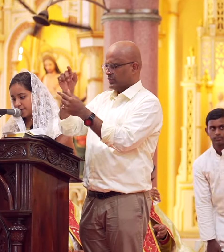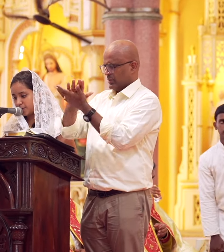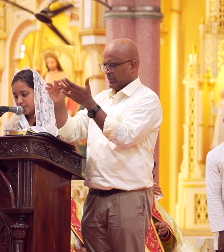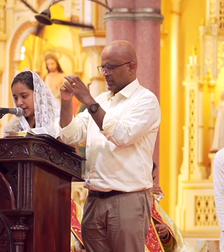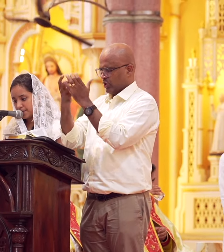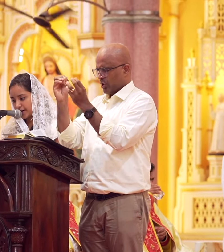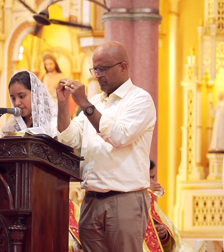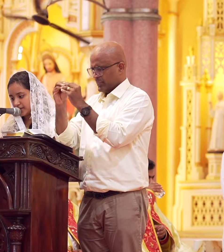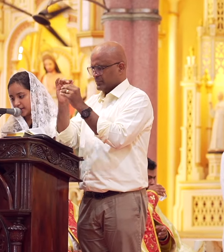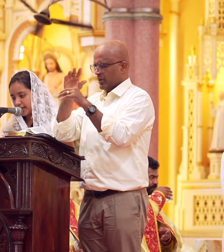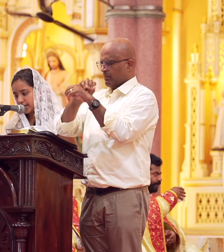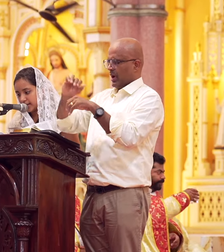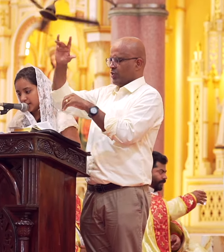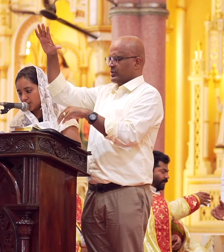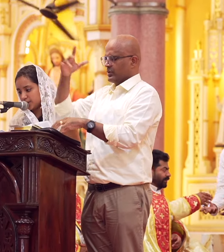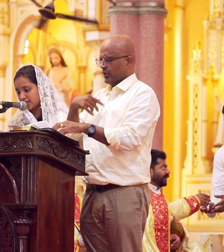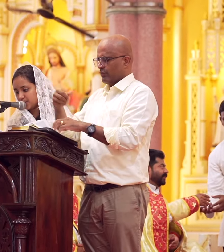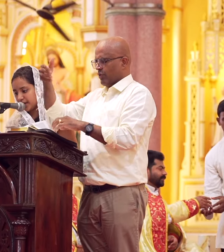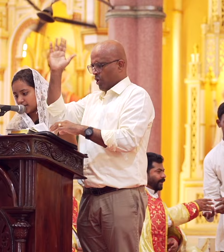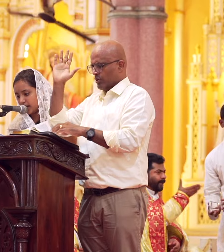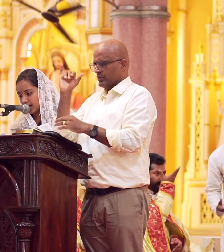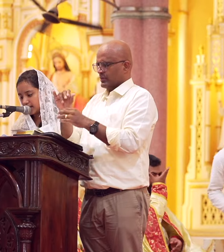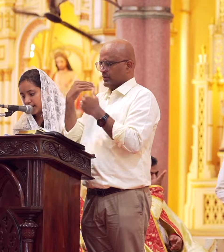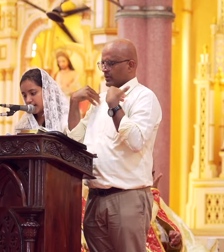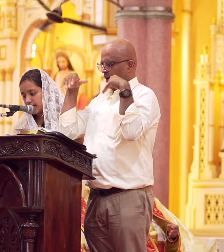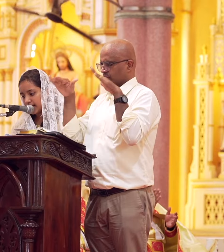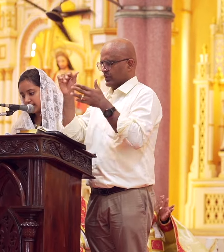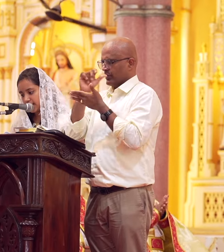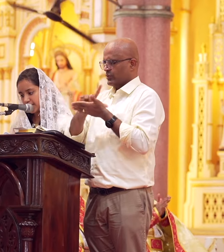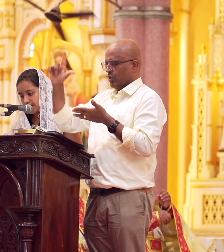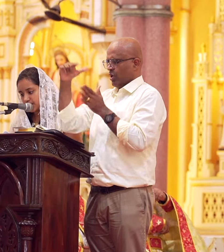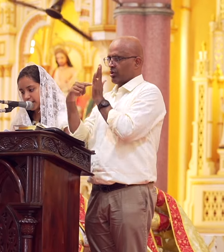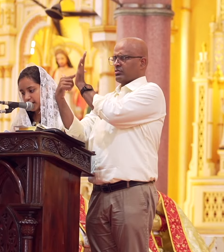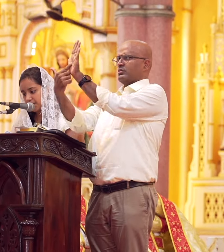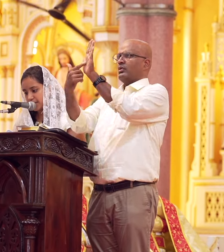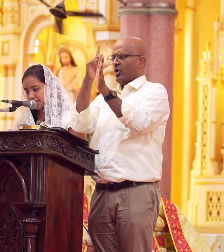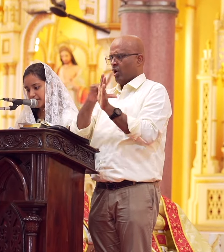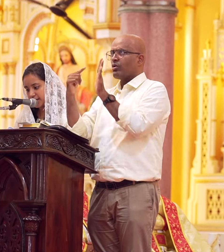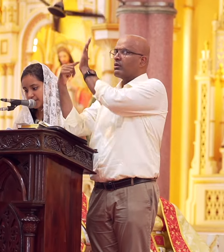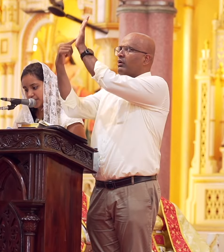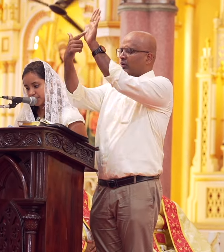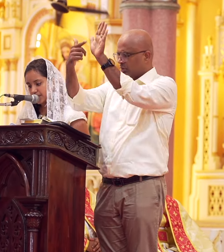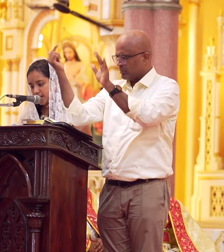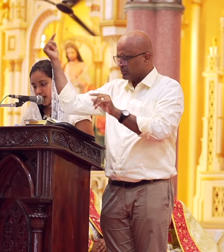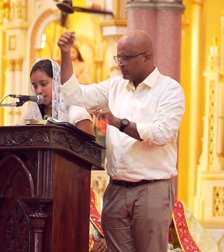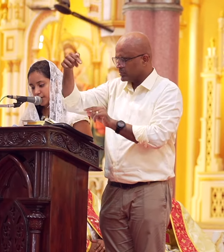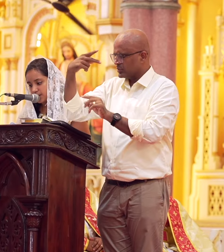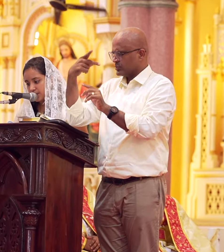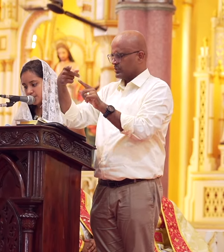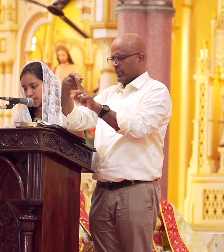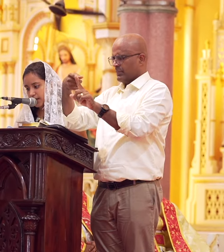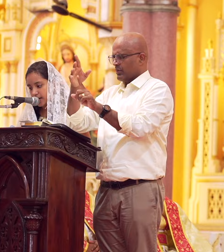അവിടെ ഒരു മുൾപ്പടർപ്പിന്റെ മധ്യത്തിൽ നിന്ന് ജ്വലിച്ചുയർന്ന അഗ്നിയിൽ കർത്താവിന്റെ ദൂതൻ അവന് പ്രത്യക്ഷപ്പെട്ടു.